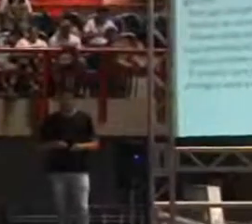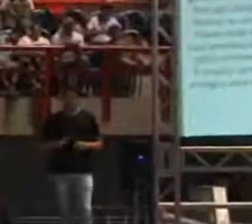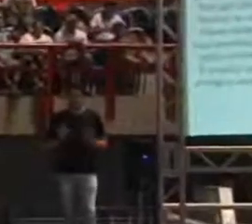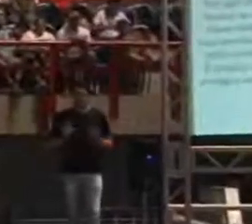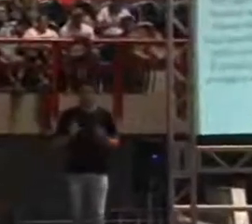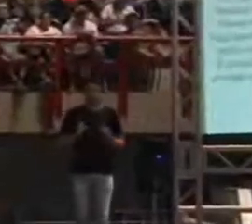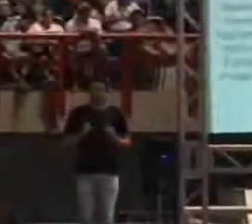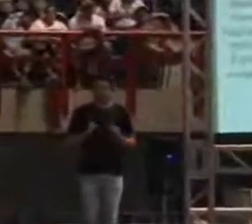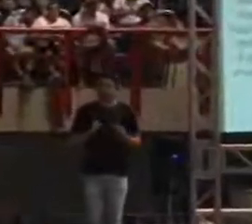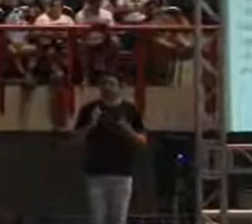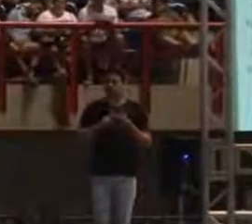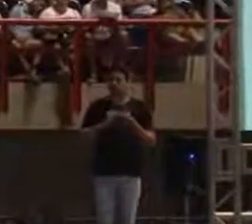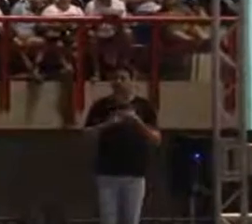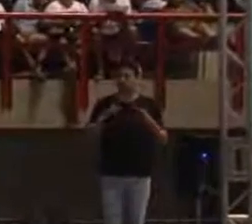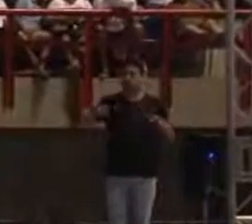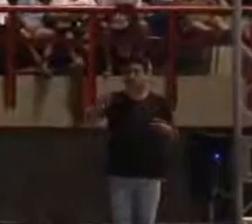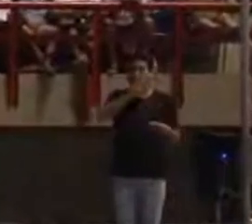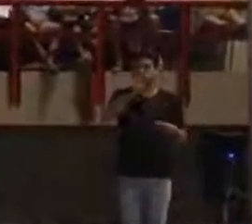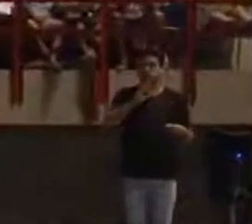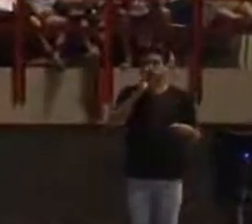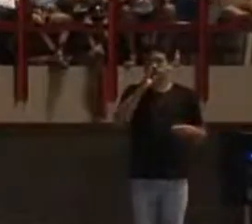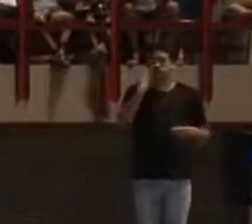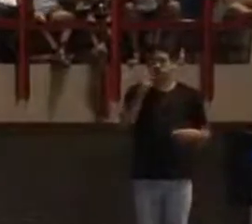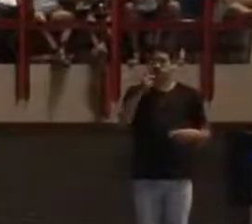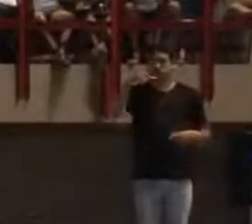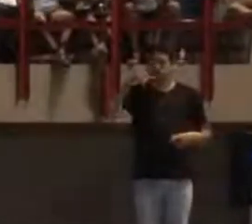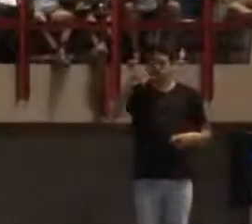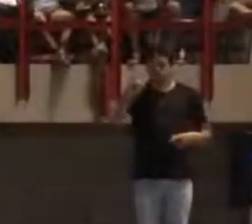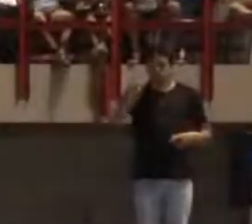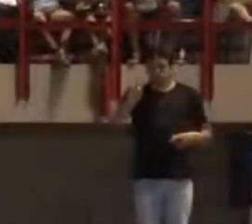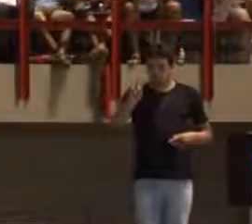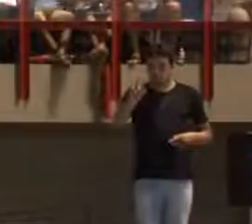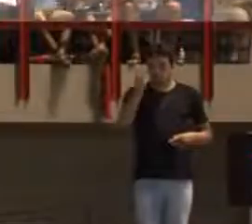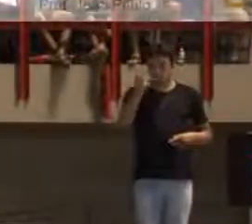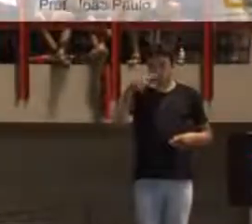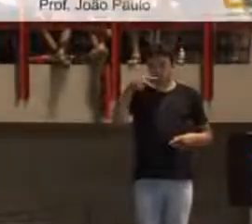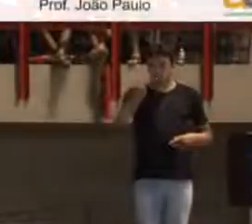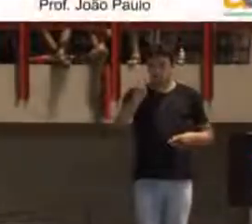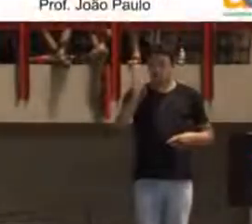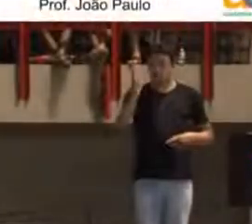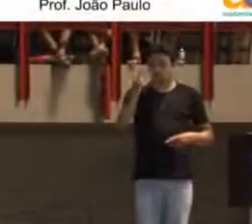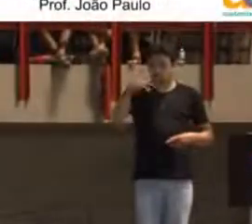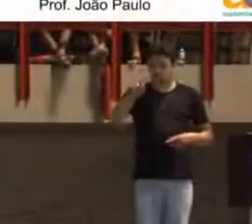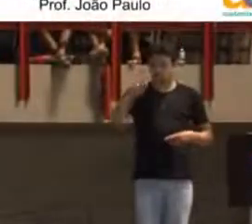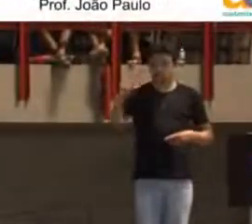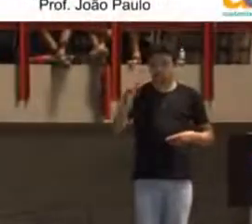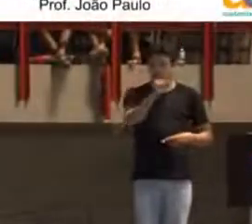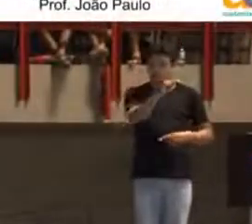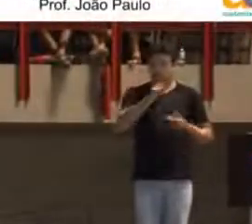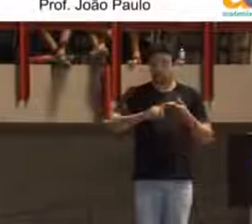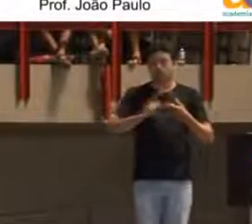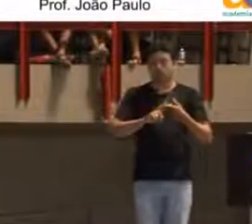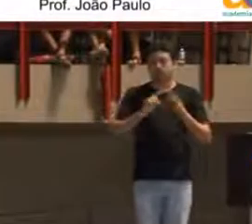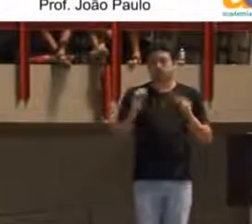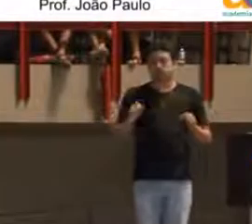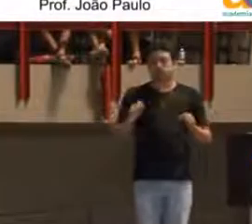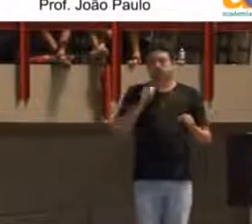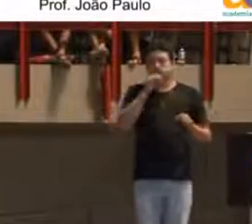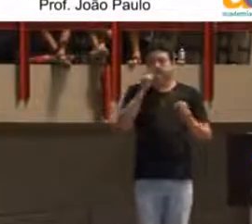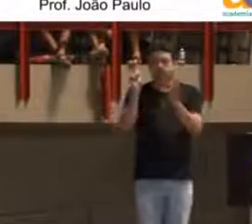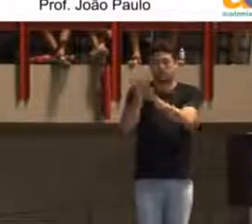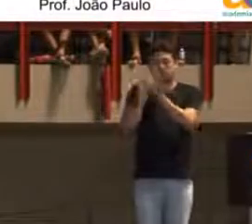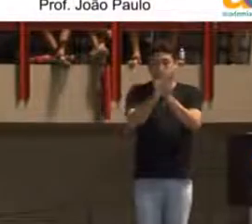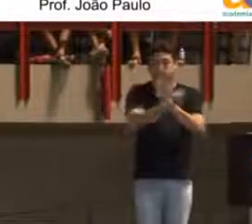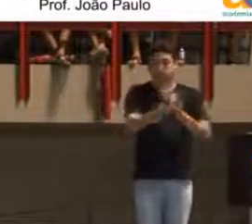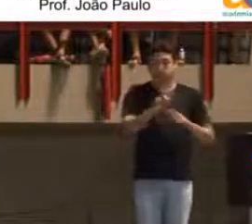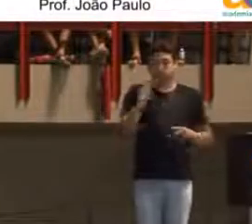Moçada, quem aqui já ouviu falar em HPV? Muito bem. HPV também é vírus, não é isso? Deixa eu fazer aqui umas